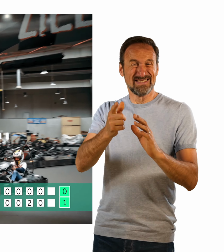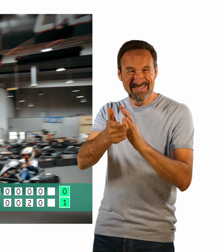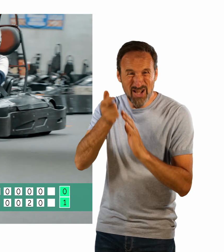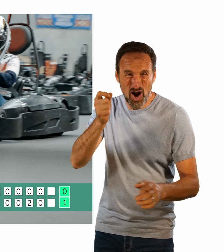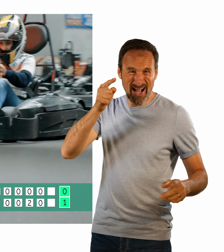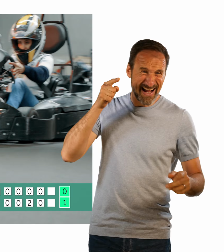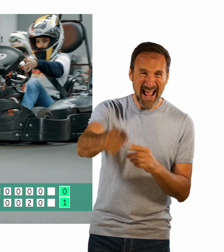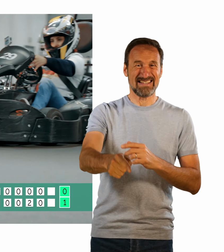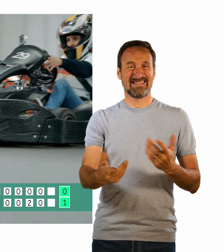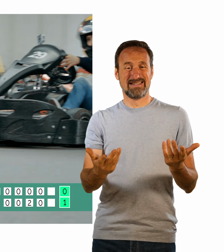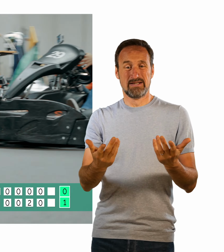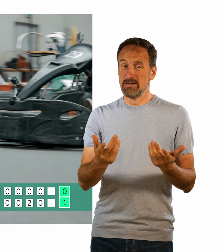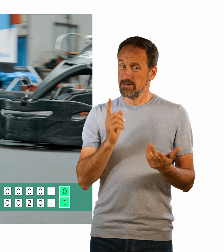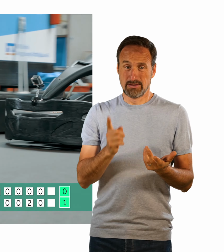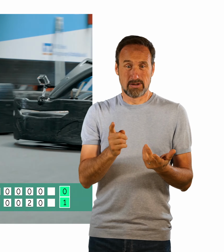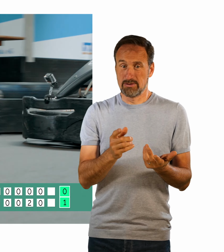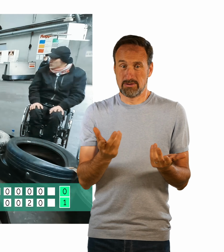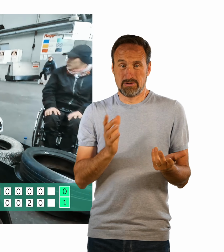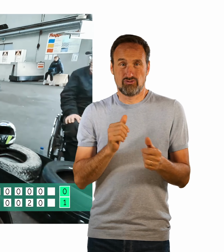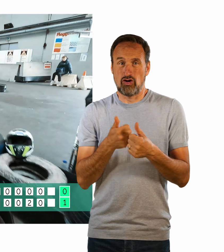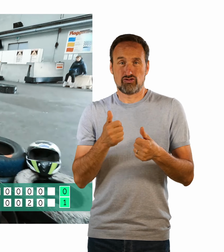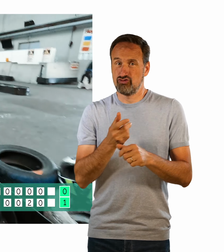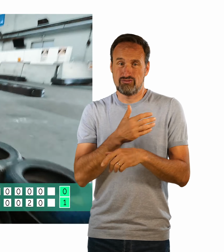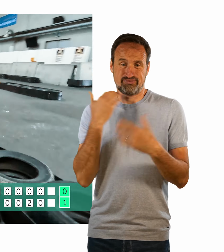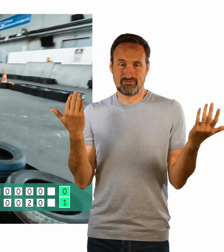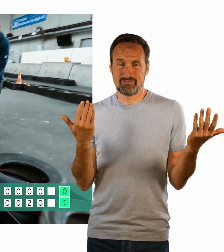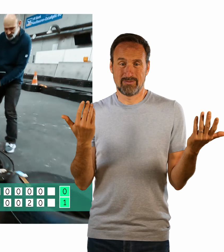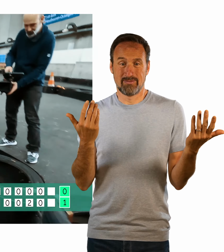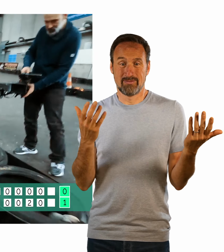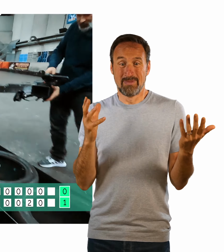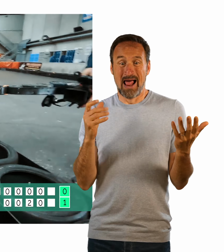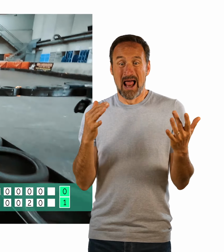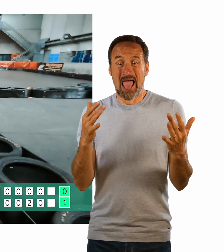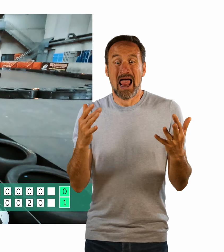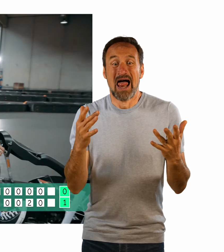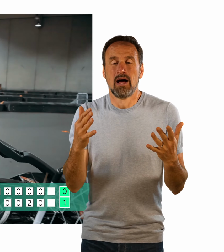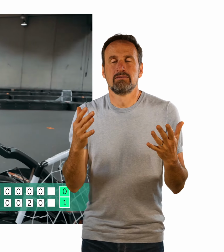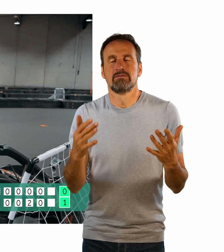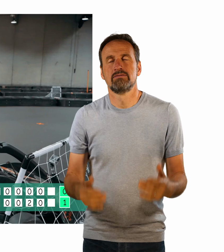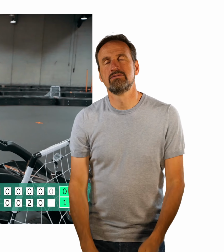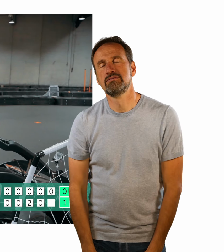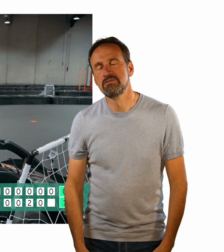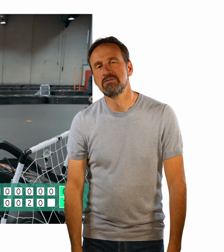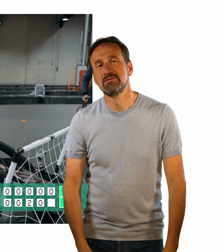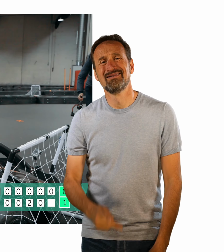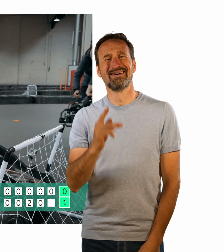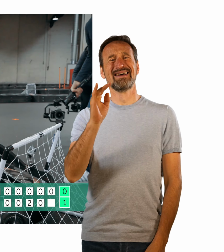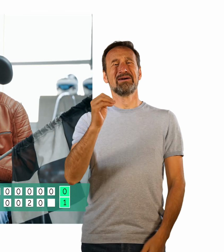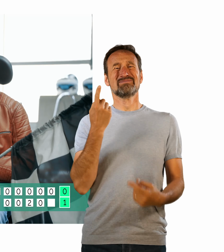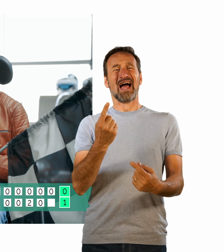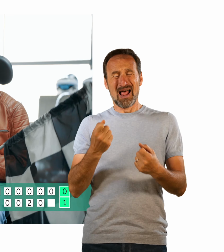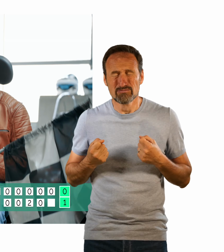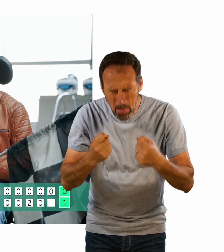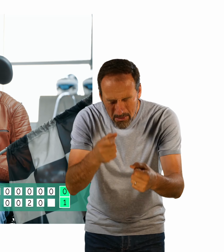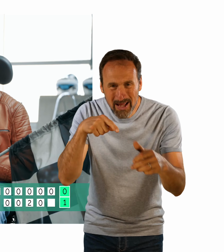Tor. Damit Kim hier noch eine Chance hat in dieser Challenge. Da rollt der Ball Richtung Tor. Und da ist er vorbei. Kim im Tor, aber der